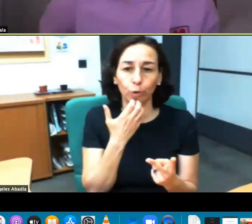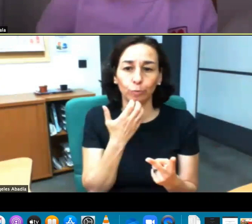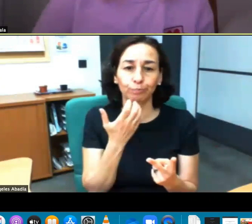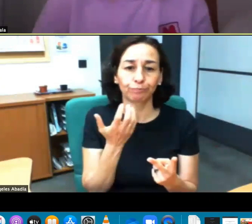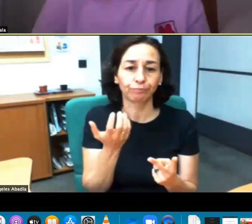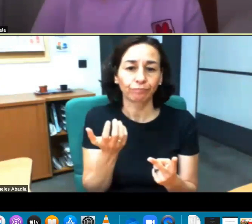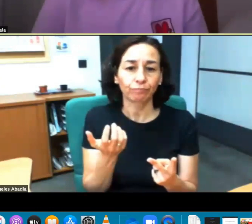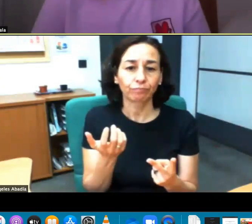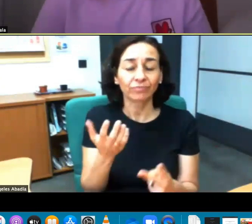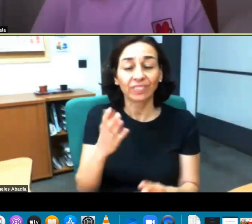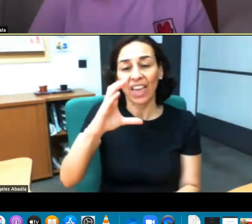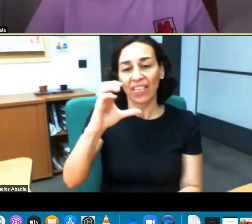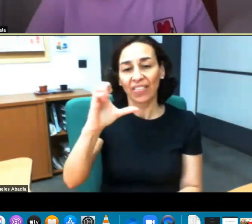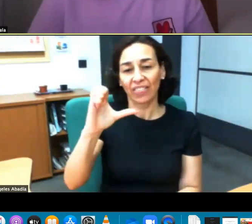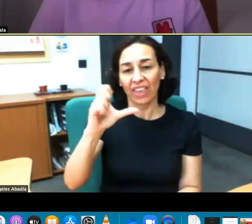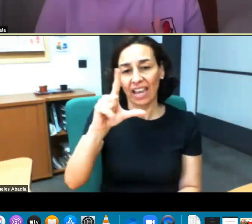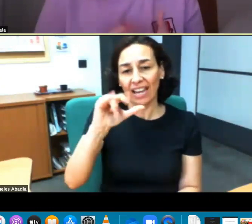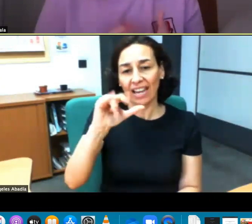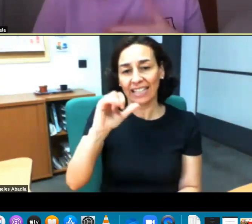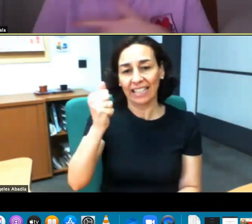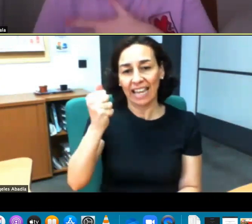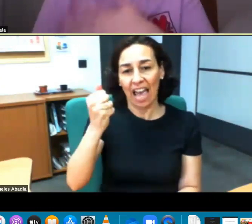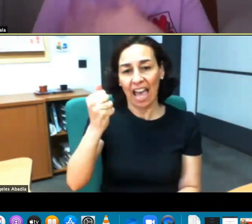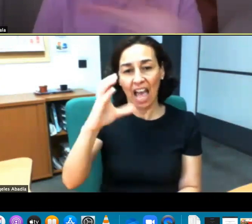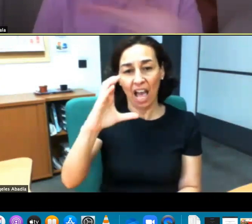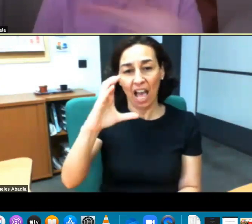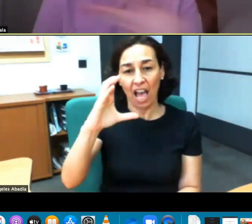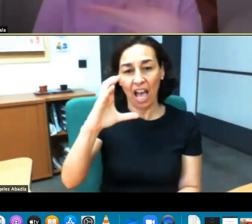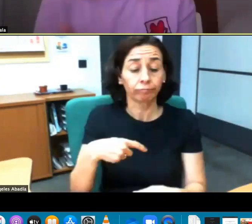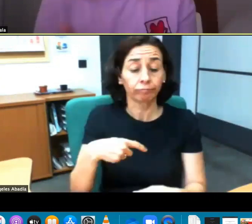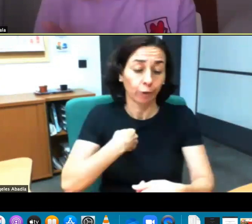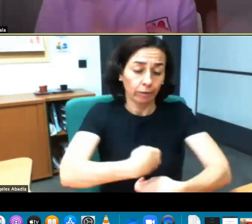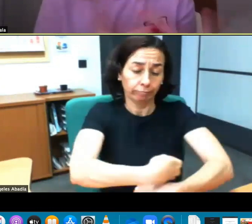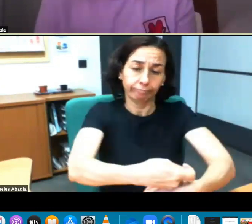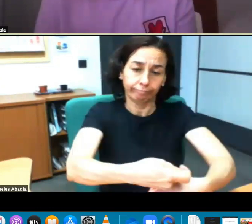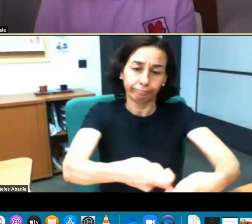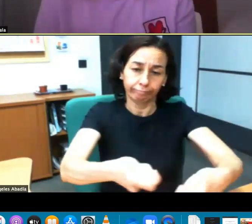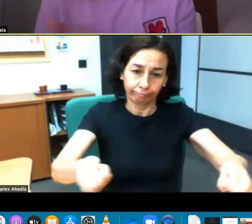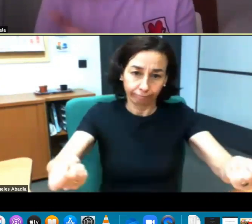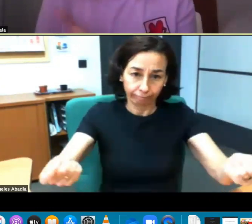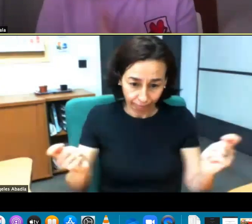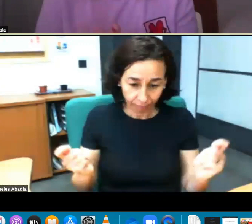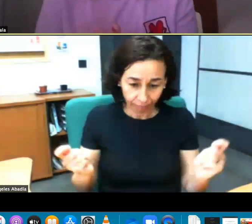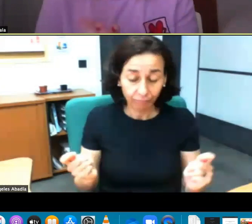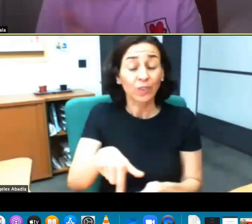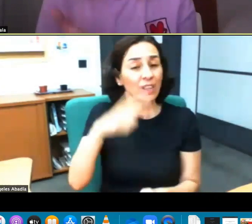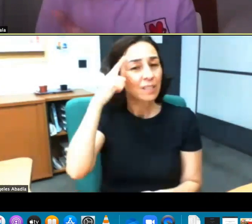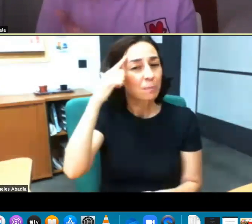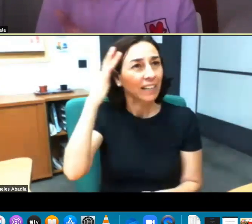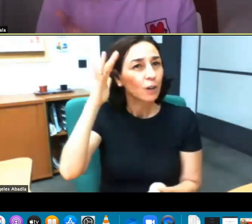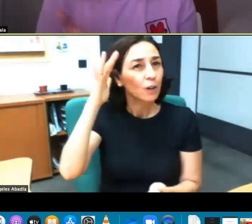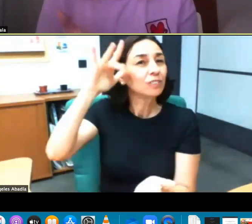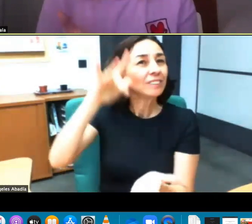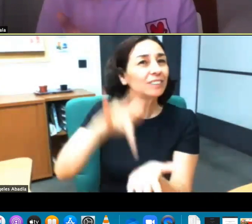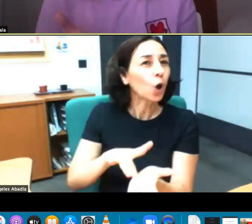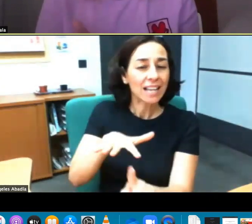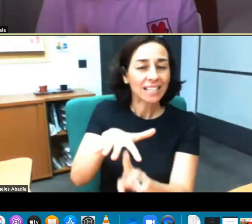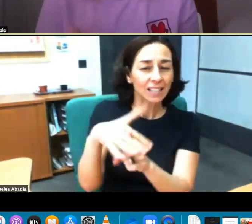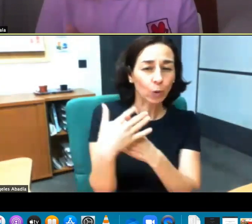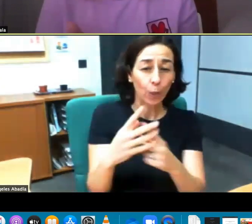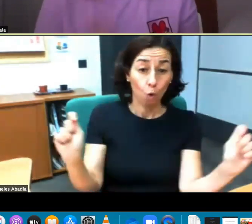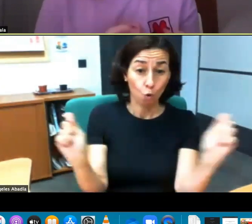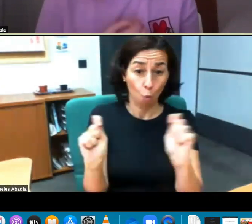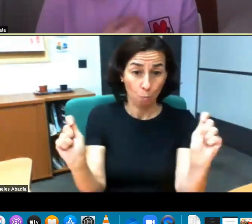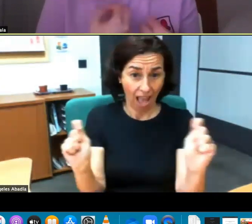soy celíaco, por ejemplo. Entonces, se les presenta una fiesta de cumpleaños con un montón de alimentos y de